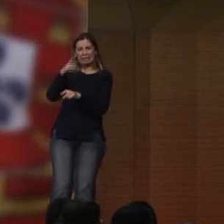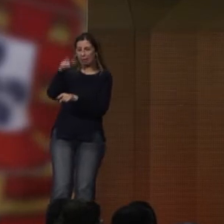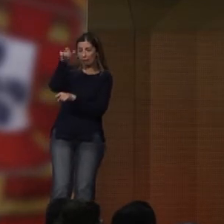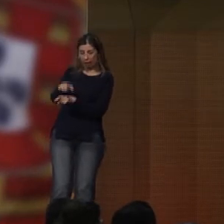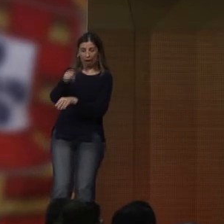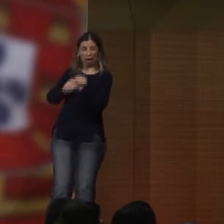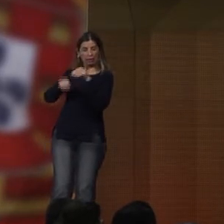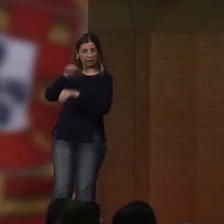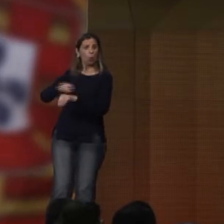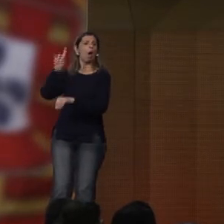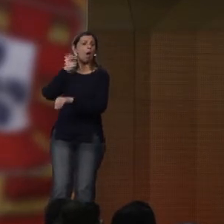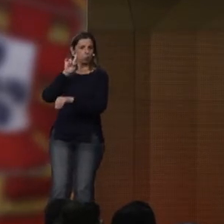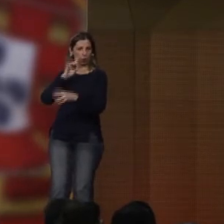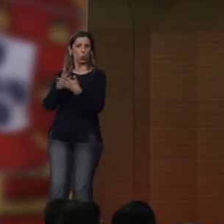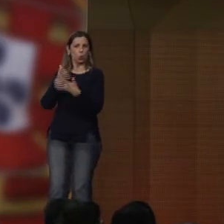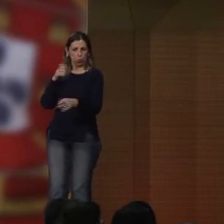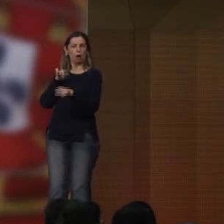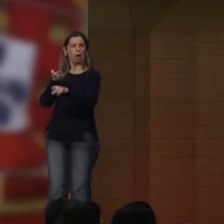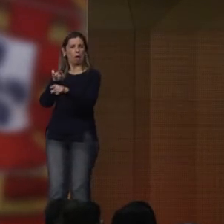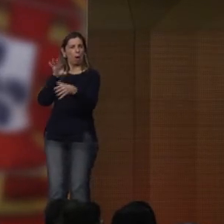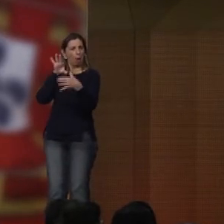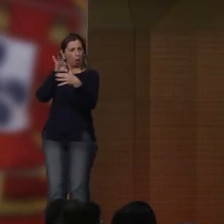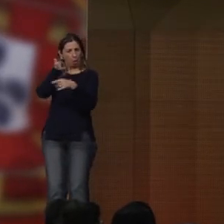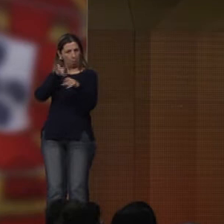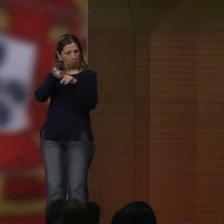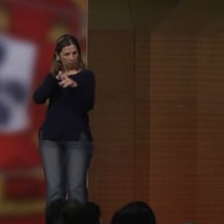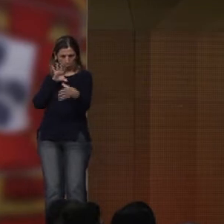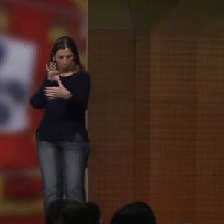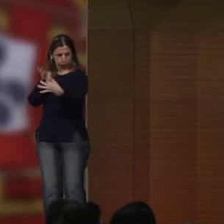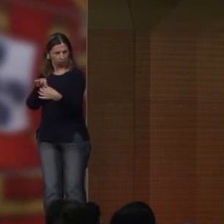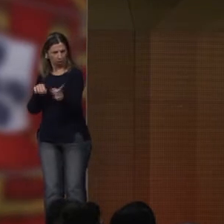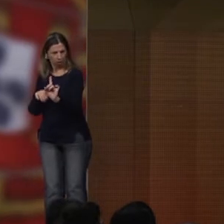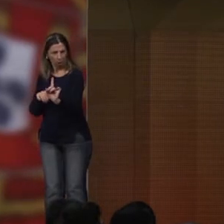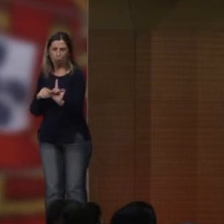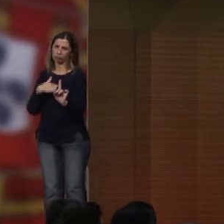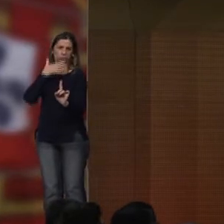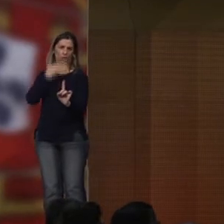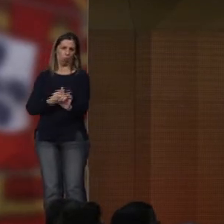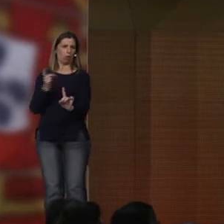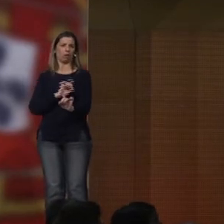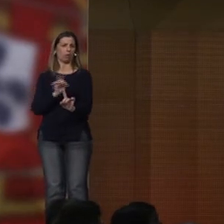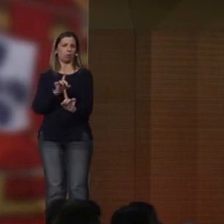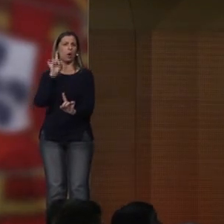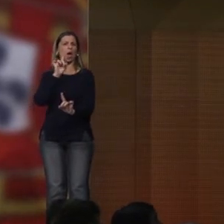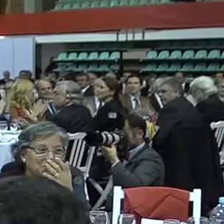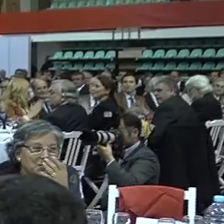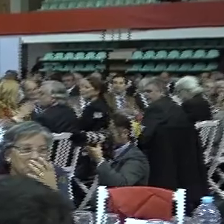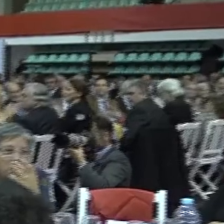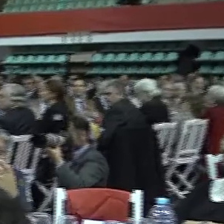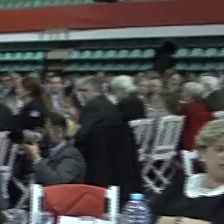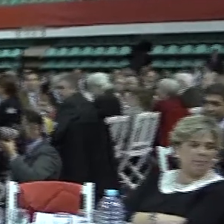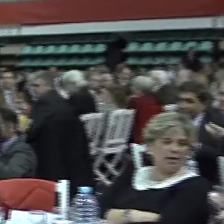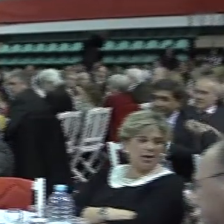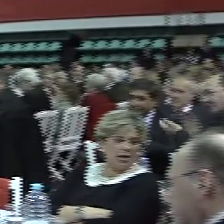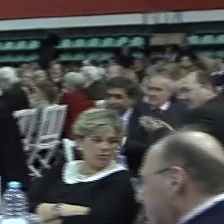o nosso regime semipresidencial e para o equilíbrio das nossas instituições democráticas. Não me